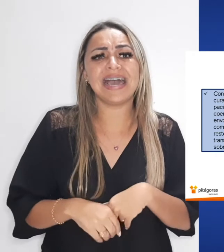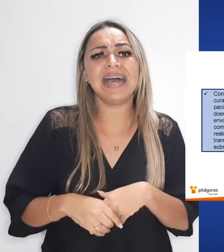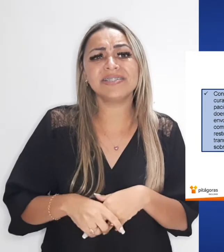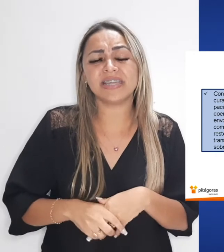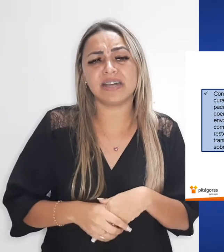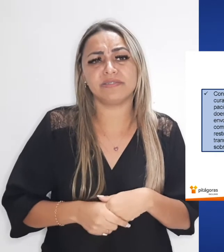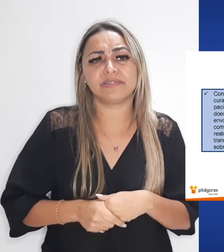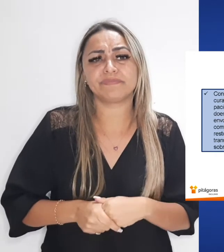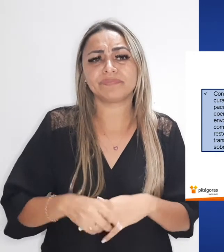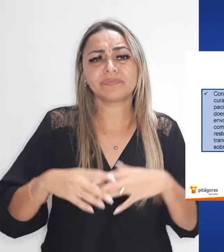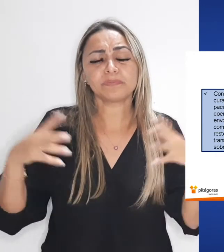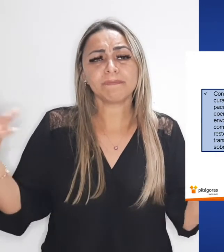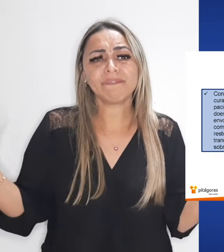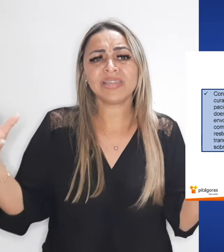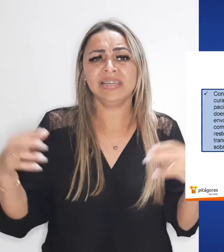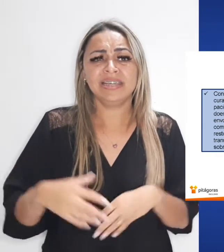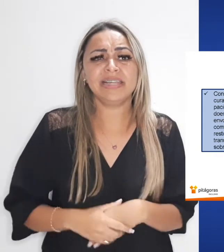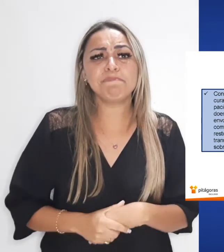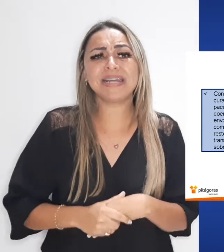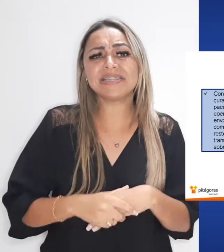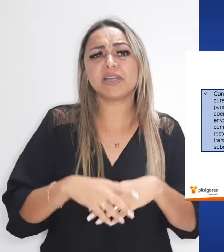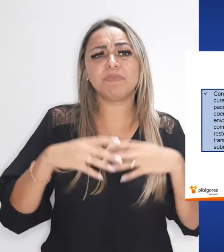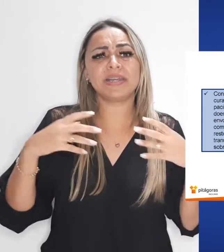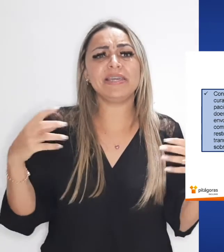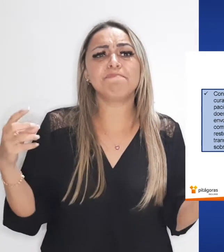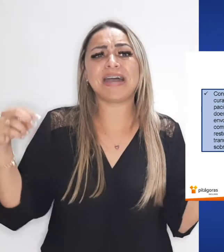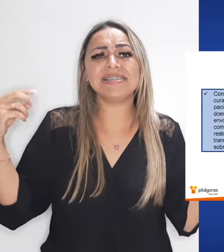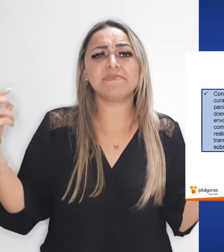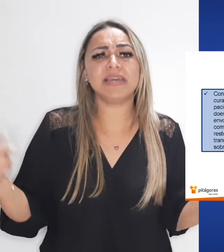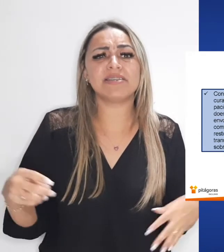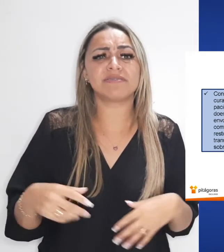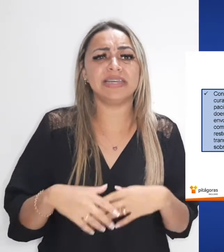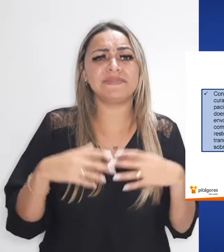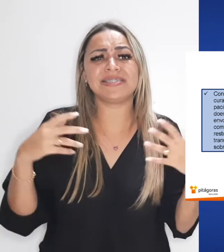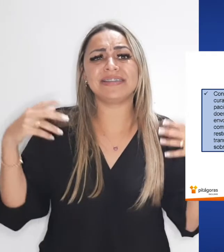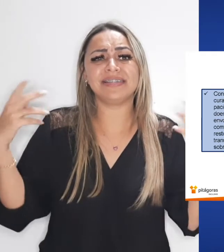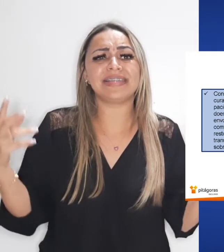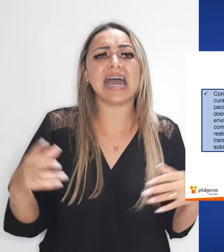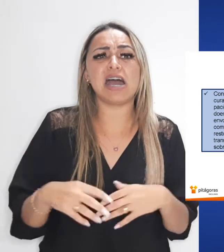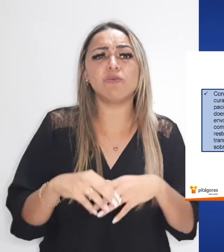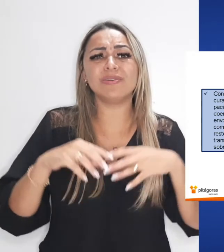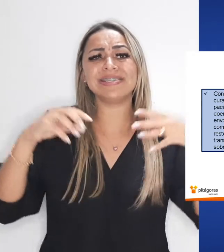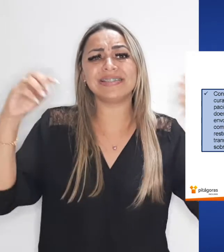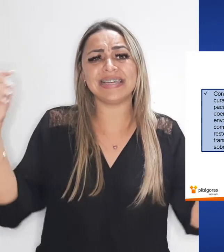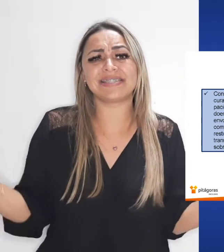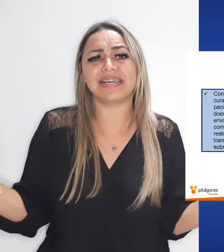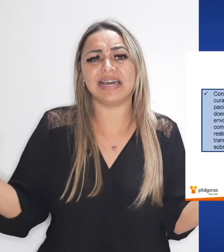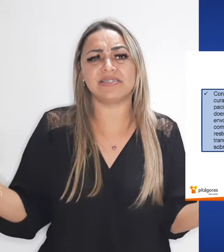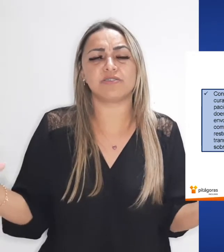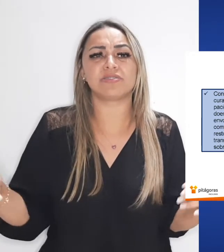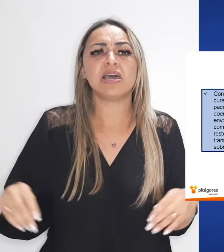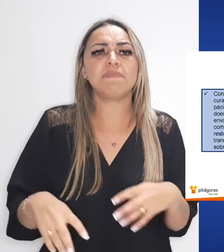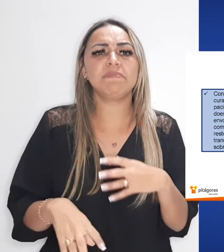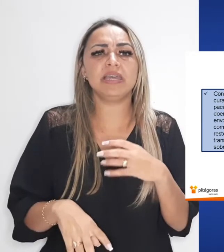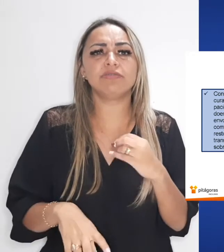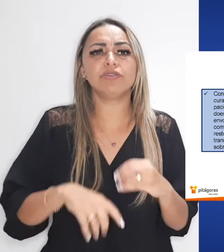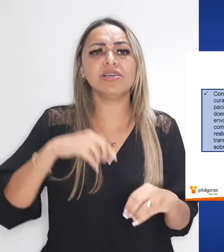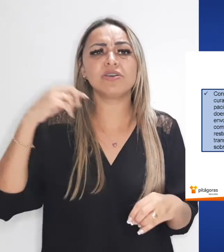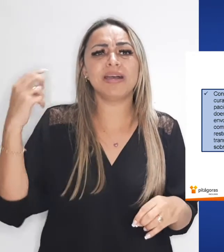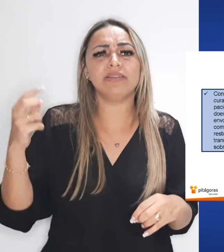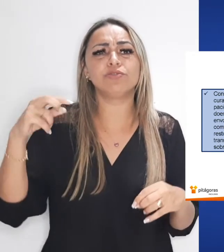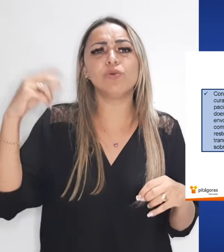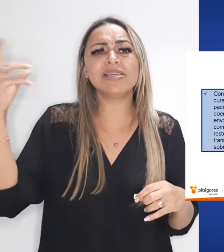vezes arrastados. Na prática, porém, pais e médicos devem se atentar a alguns sinais clássicos.